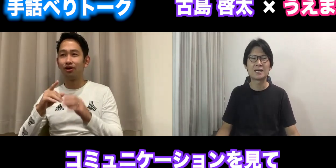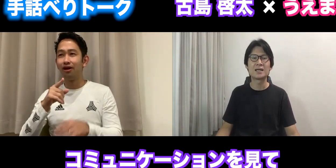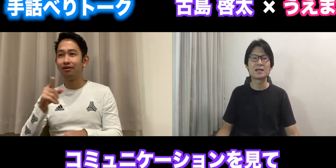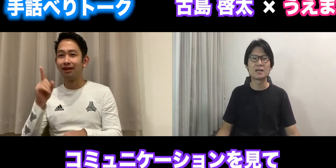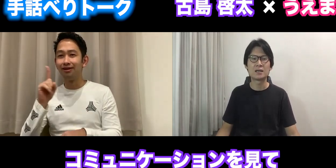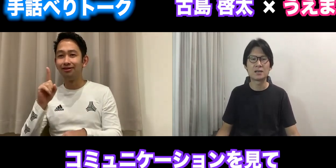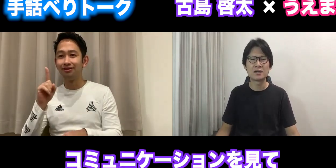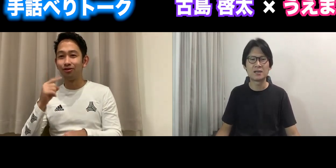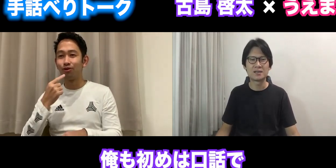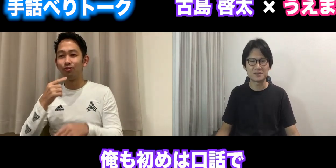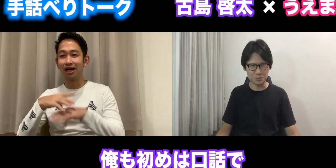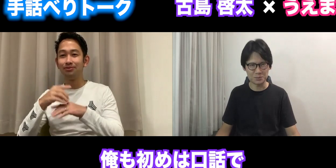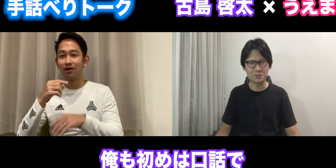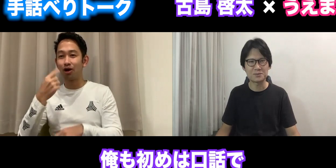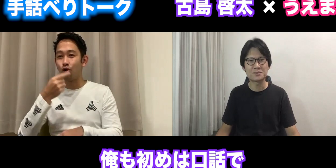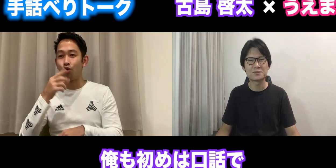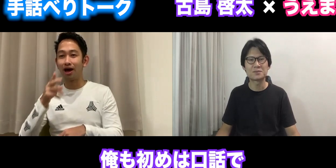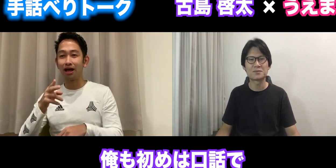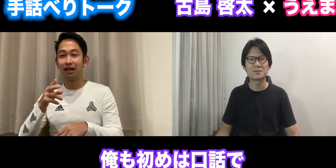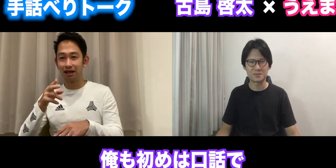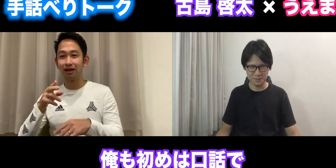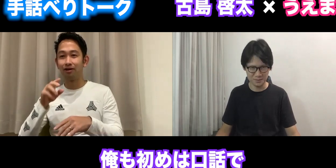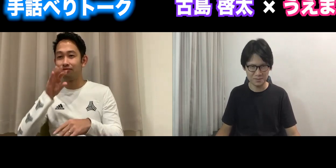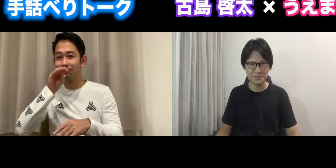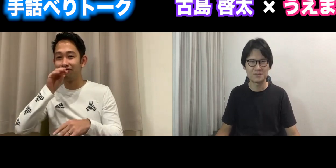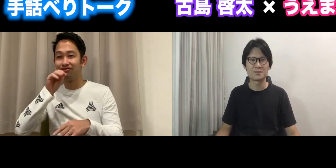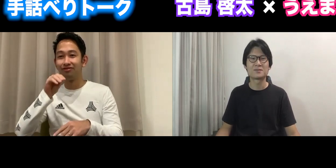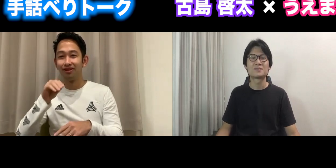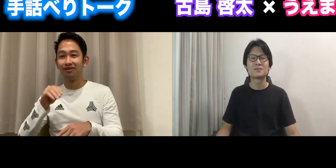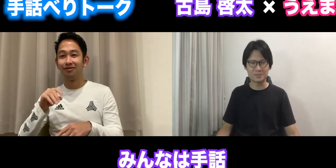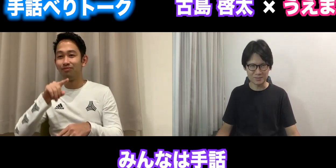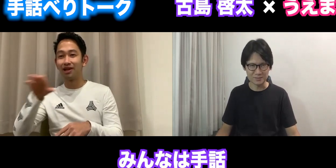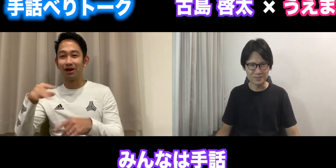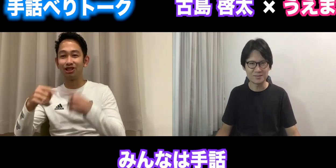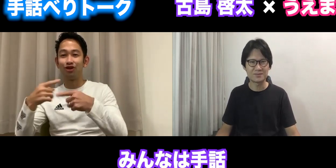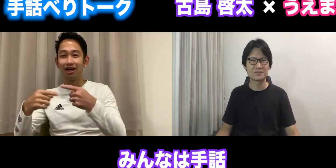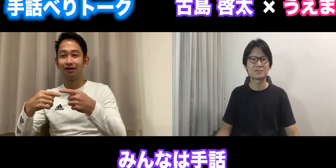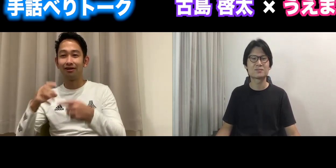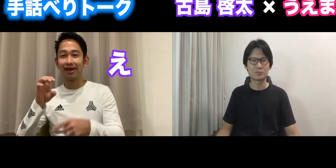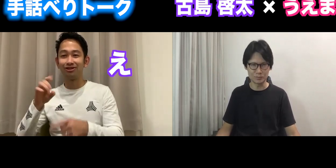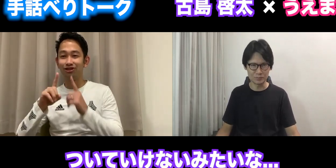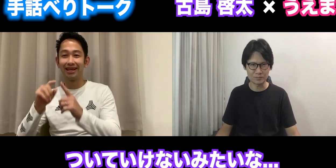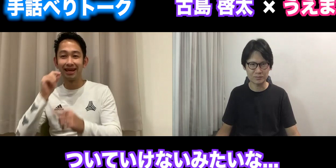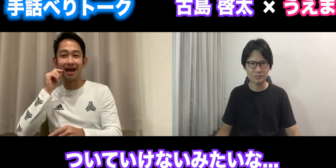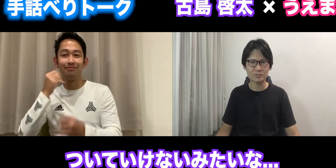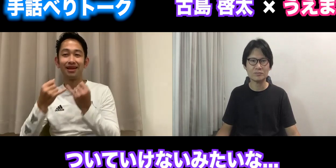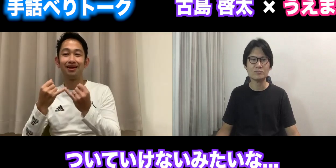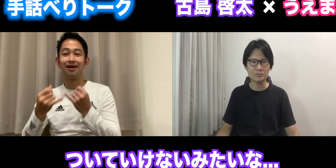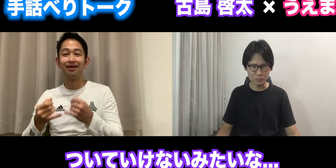運をも初めは興亜でんなは氏はついていけないん前